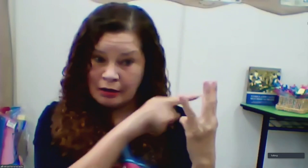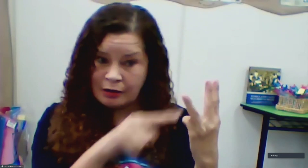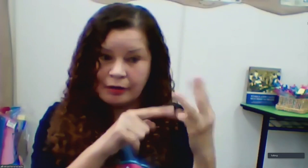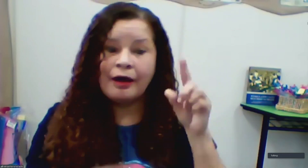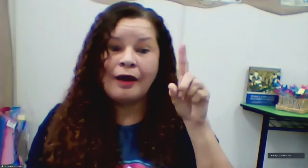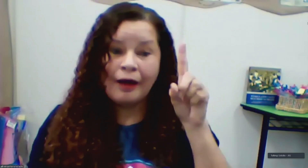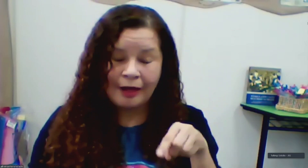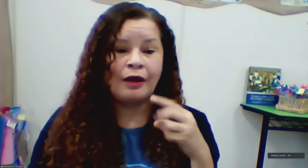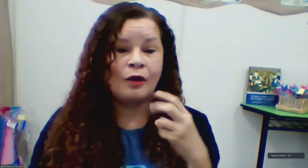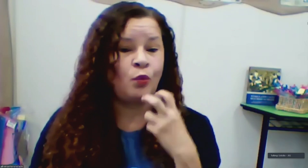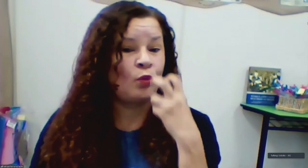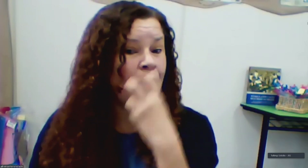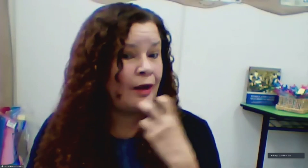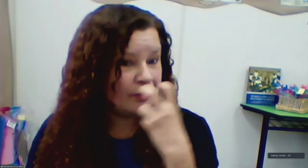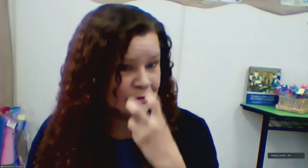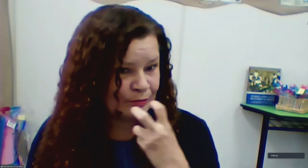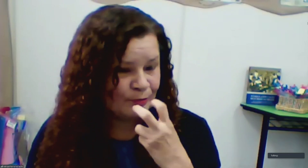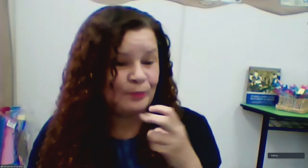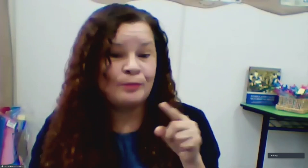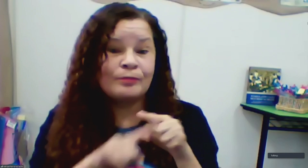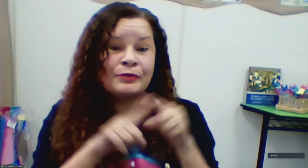professor que colocava numa sala especial, que era